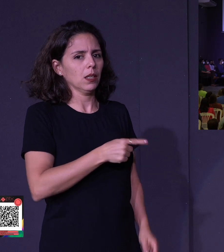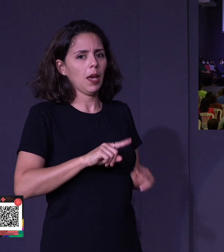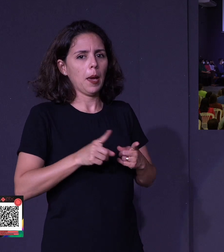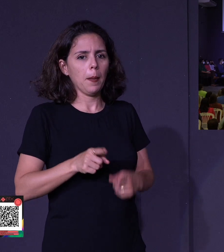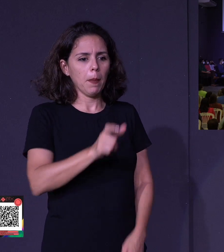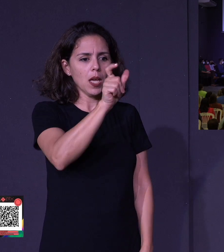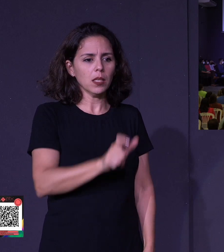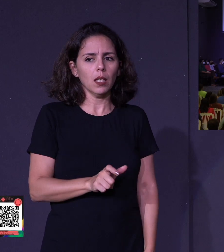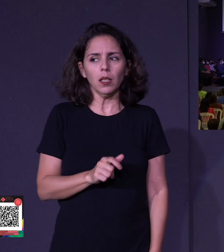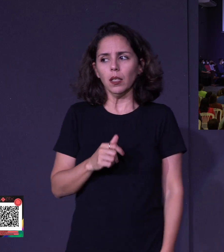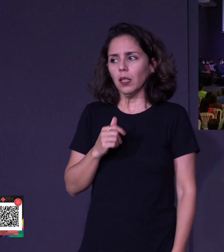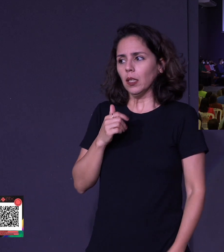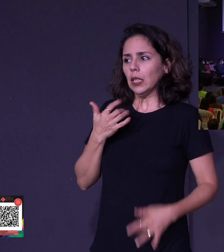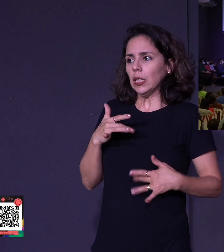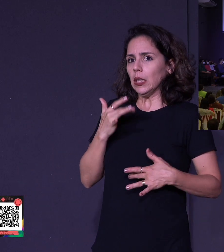Ele foi passando pela